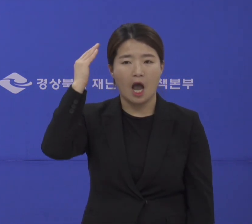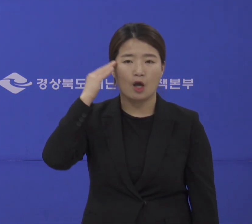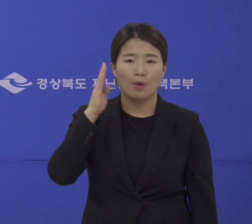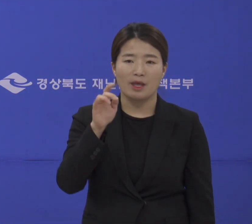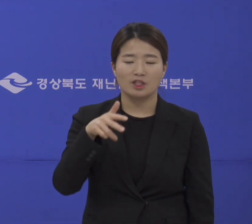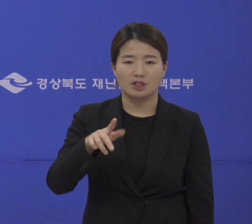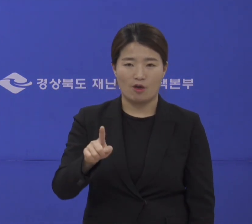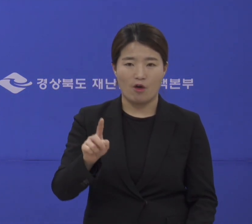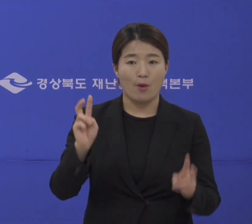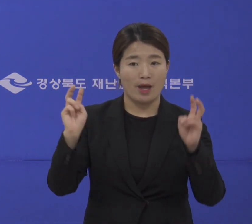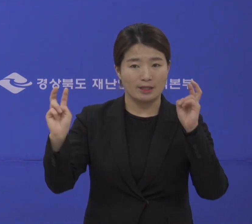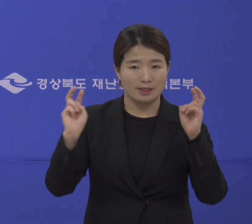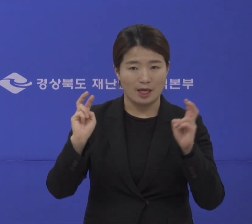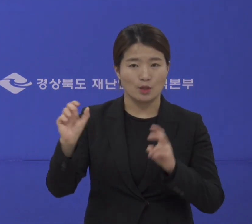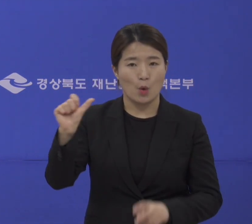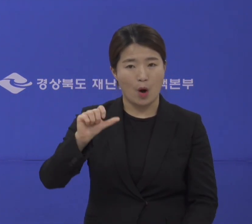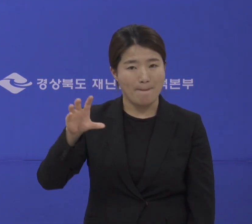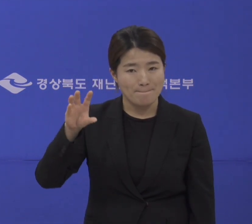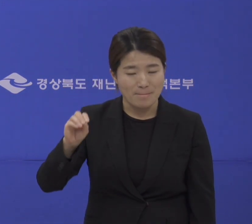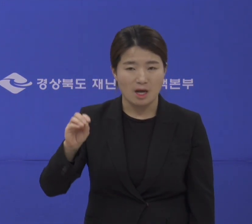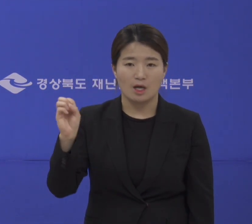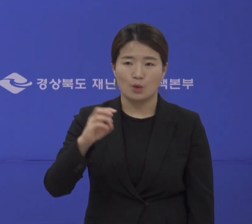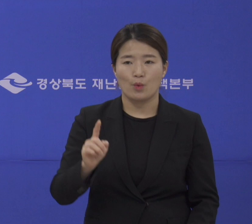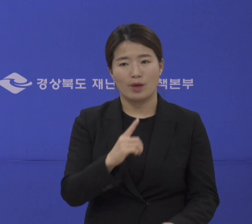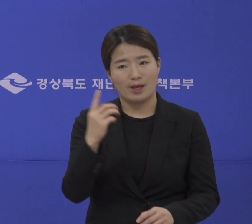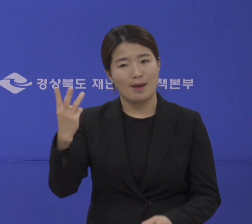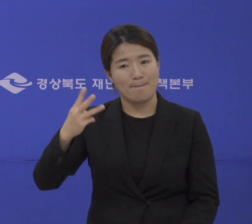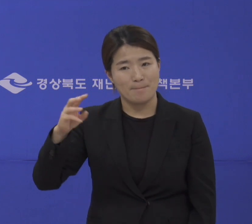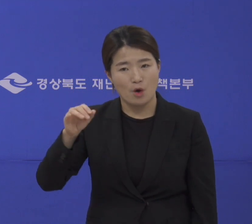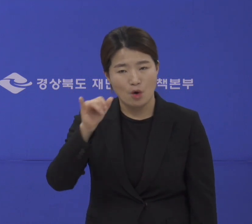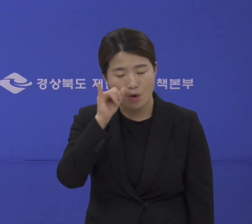한국벤처캐피탈에서 5천만 원, 한양컨트리클럽에서 3천만 원,